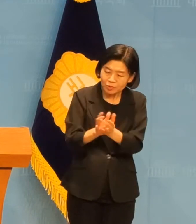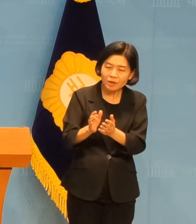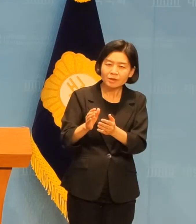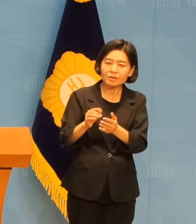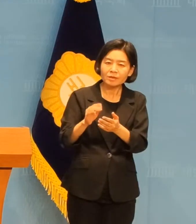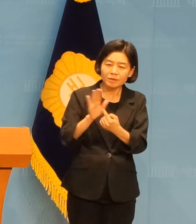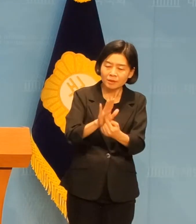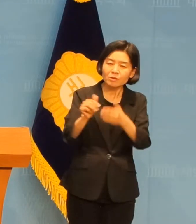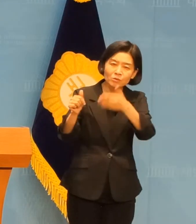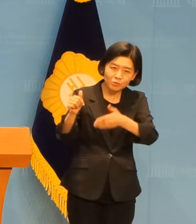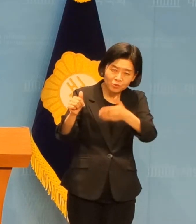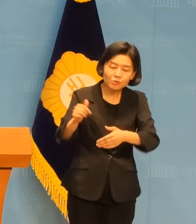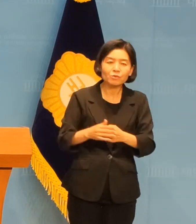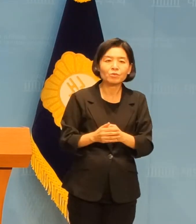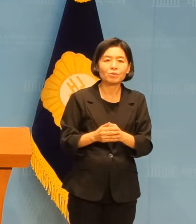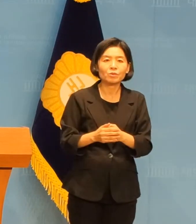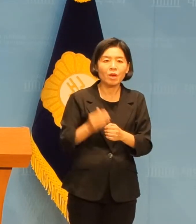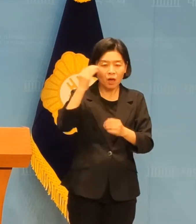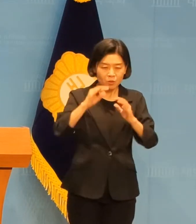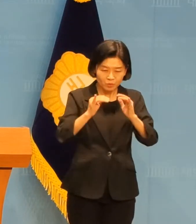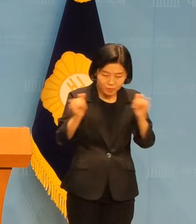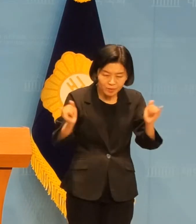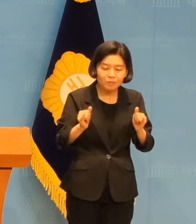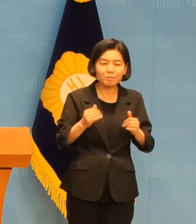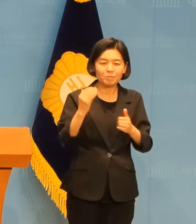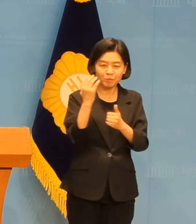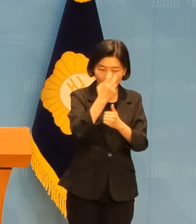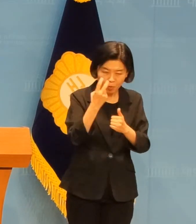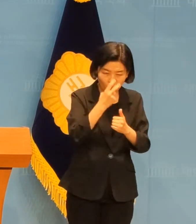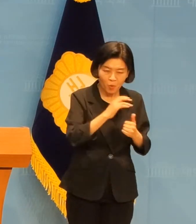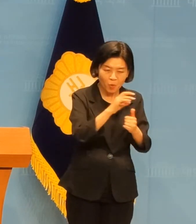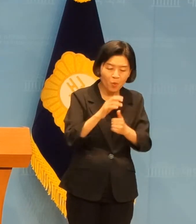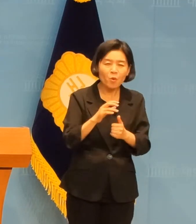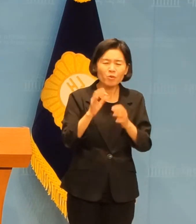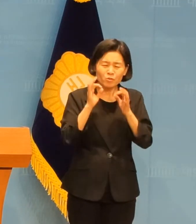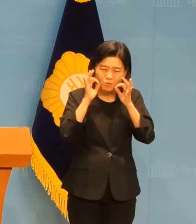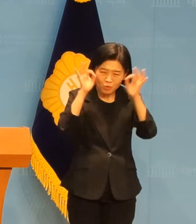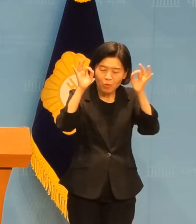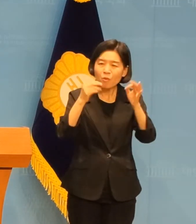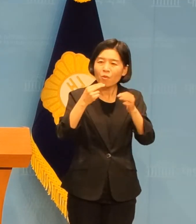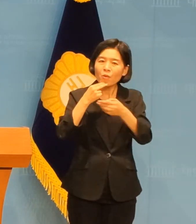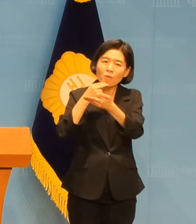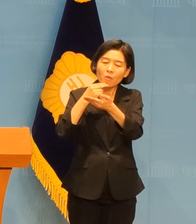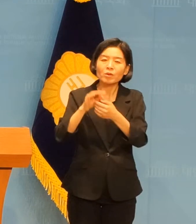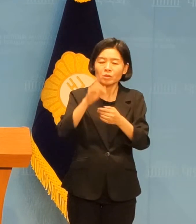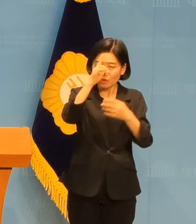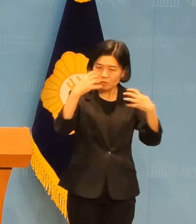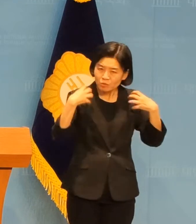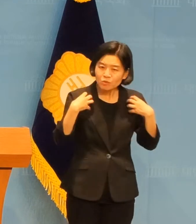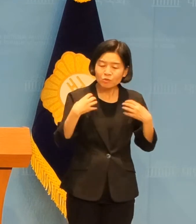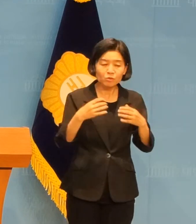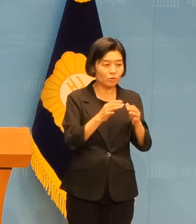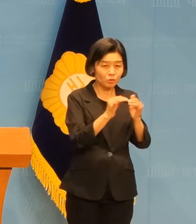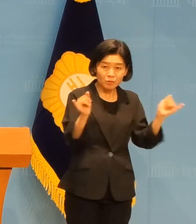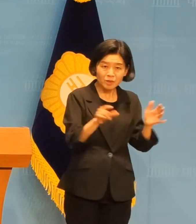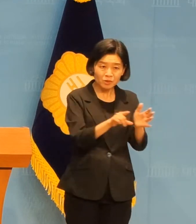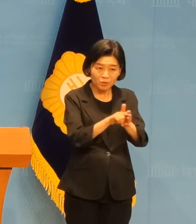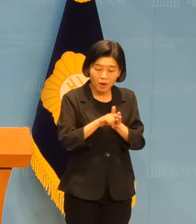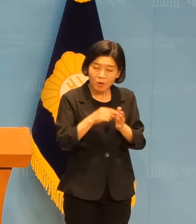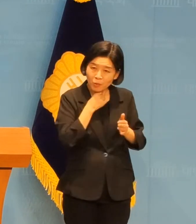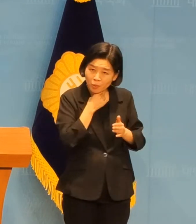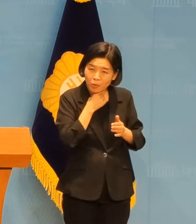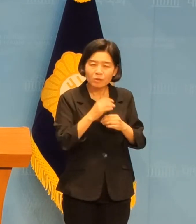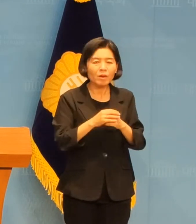촉구합니다. 자국민 보호를 위해 최선을 다하지 않는 정부가 국민의 신뢰를 얻겠다는